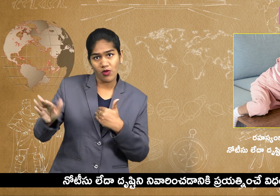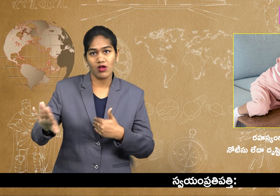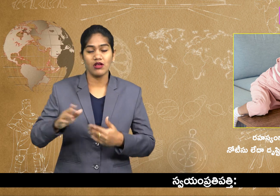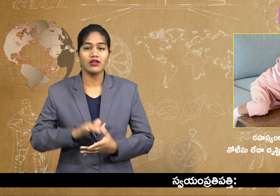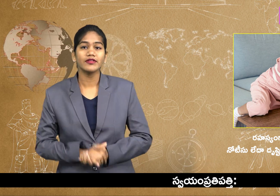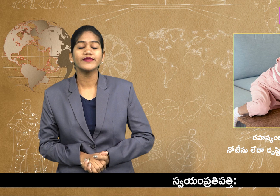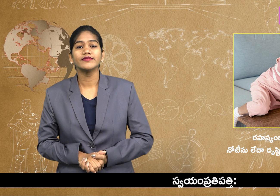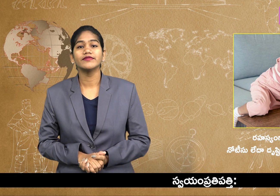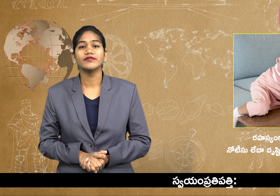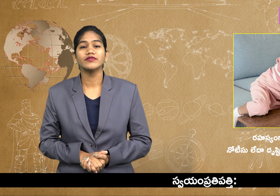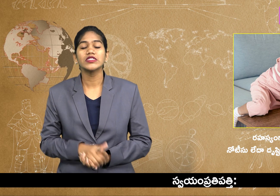స్వయం ప్రతిపత్తి,